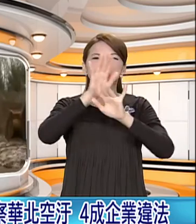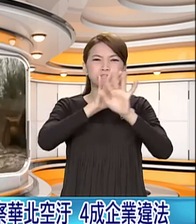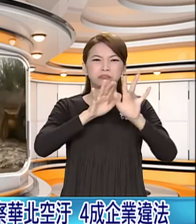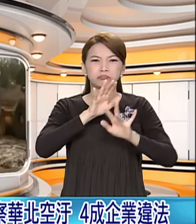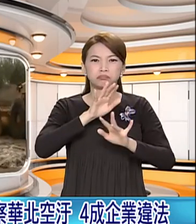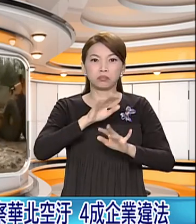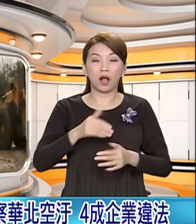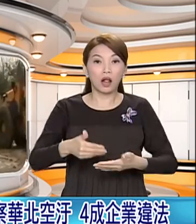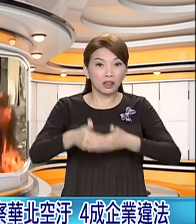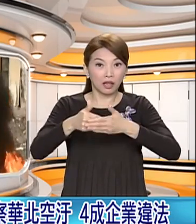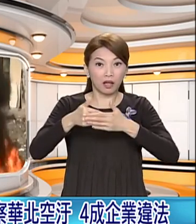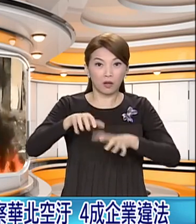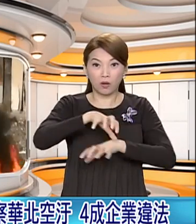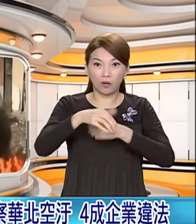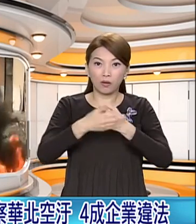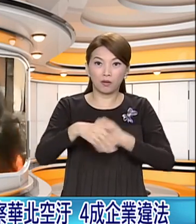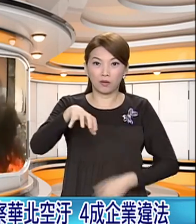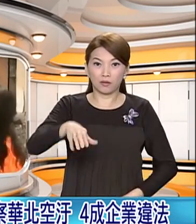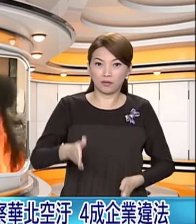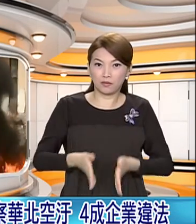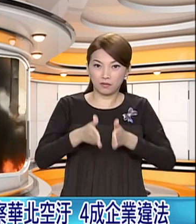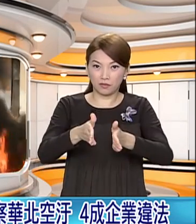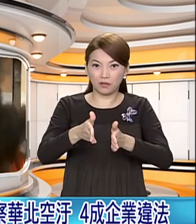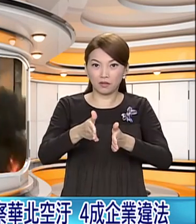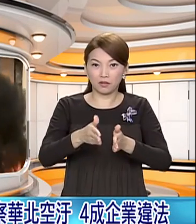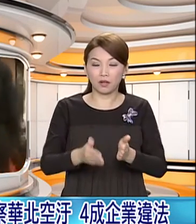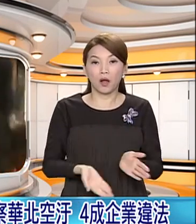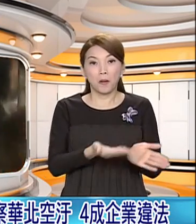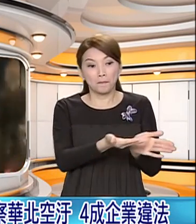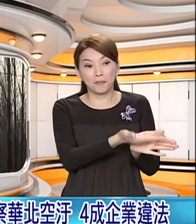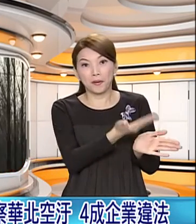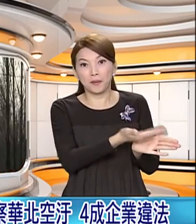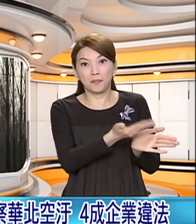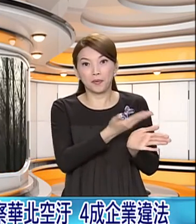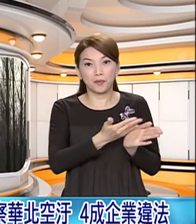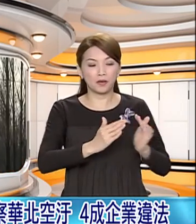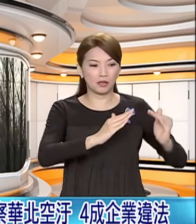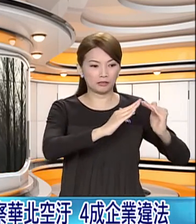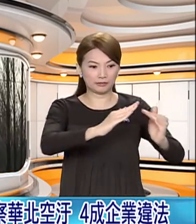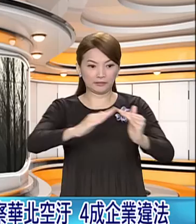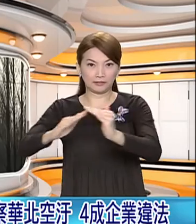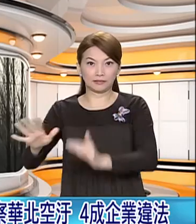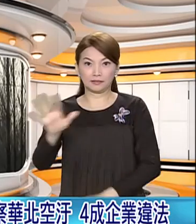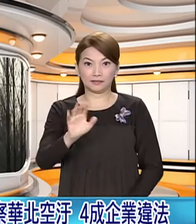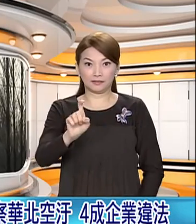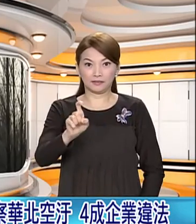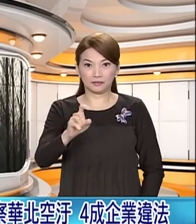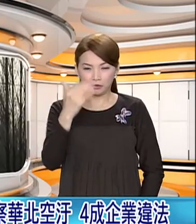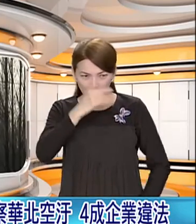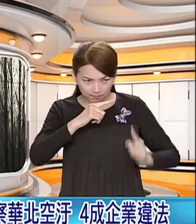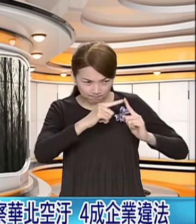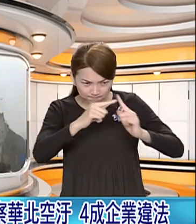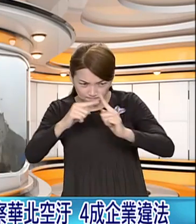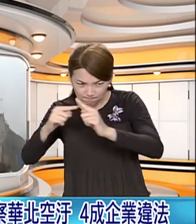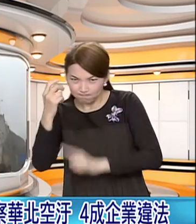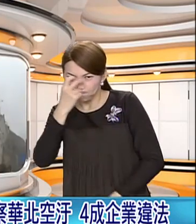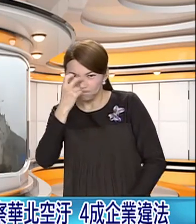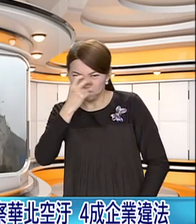中国的环保部就对华北十个城市进行了突袭检查，发现